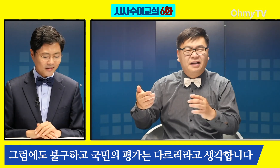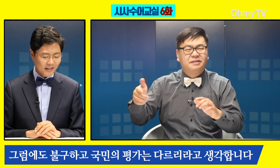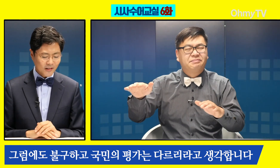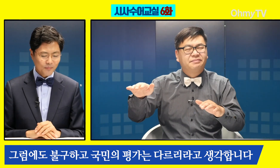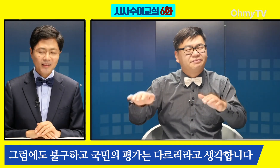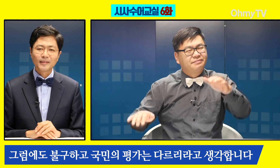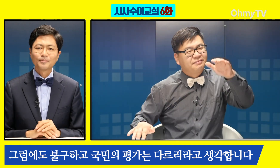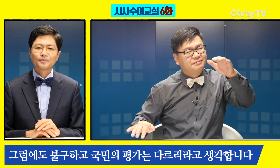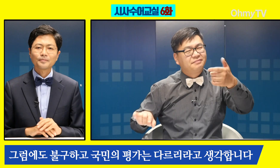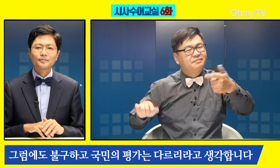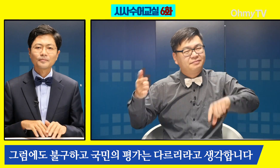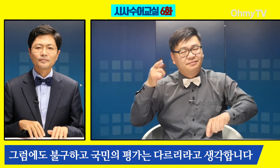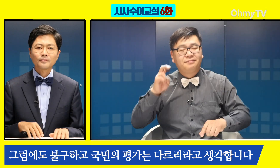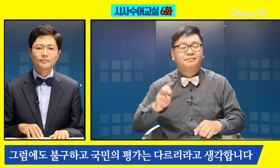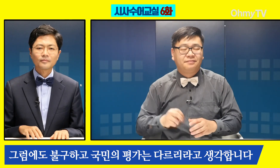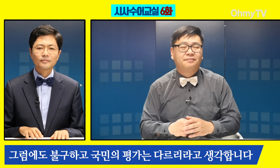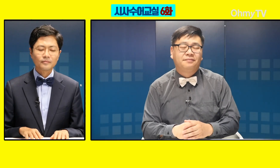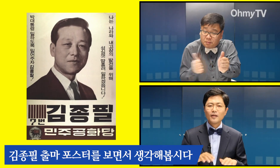않을까라고 생각 들기도 합니다.